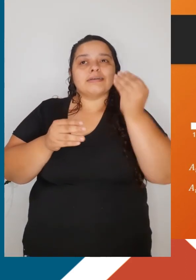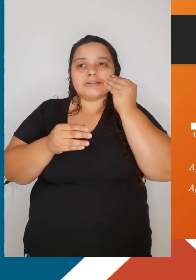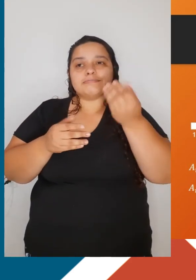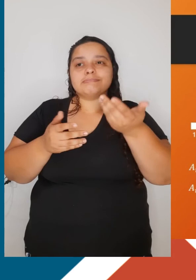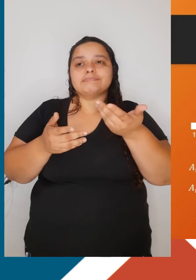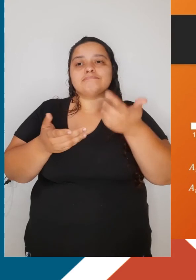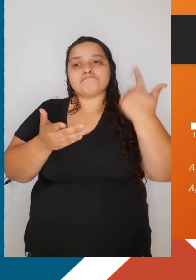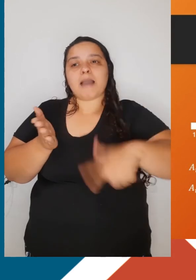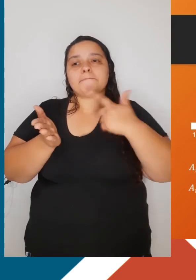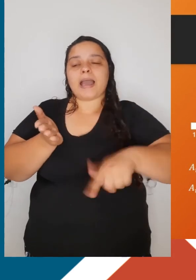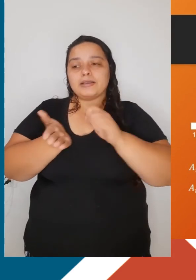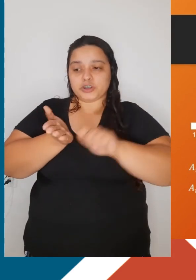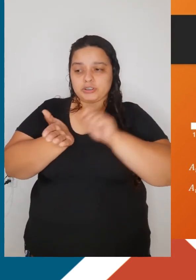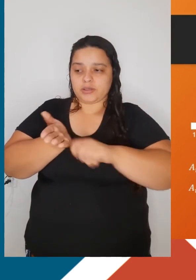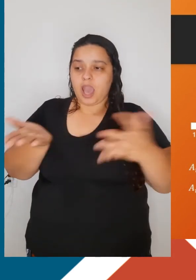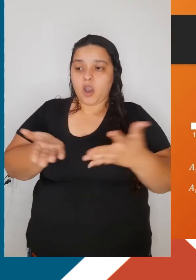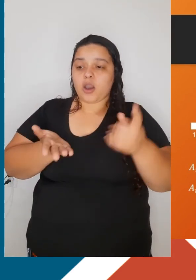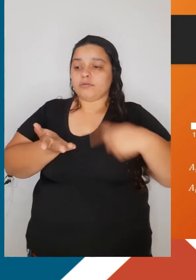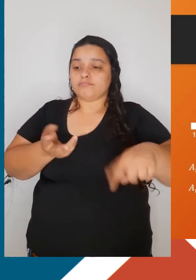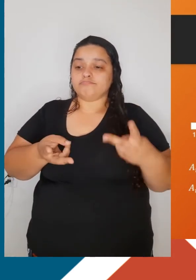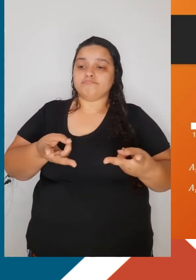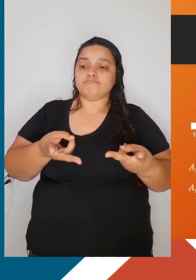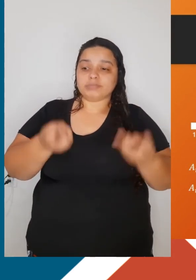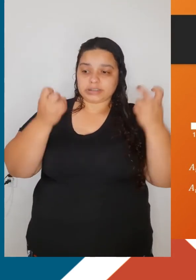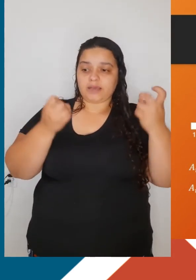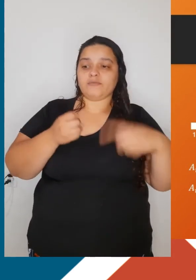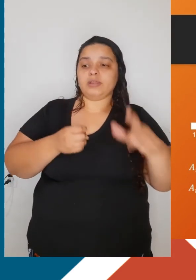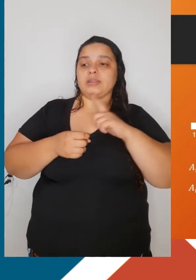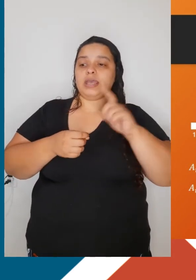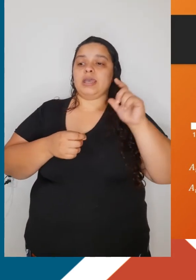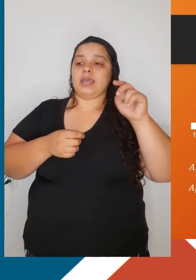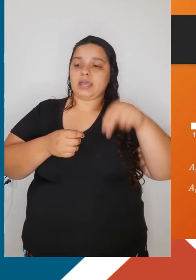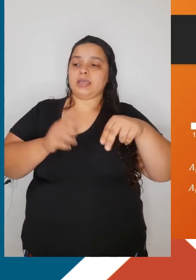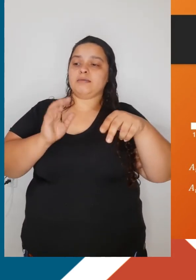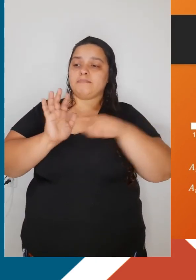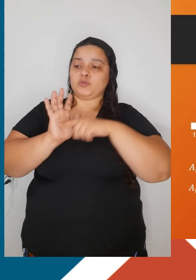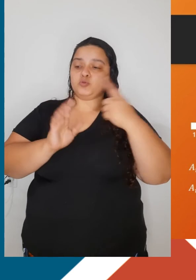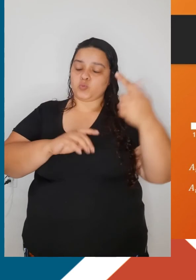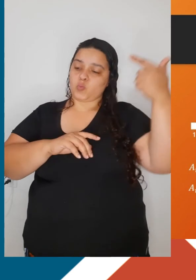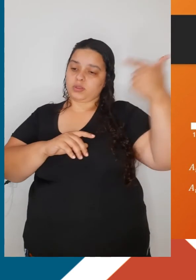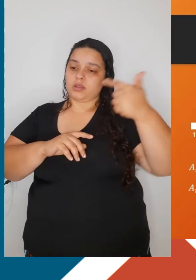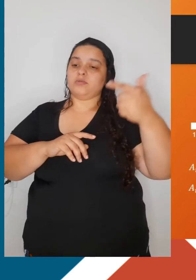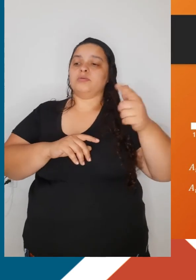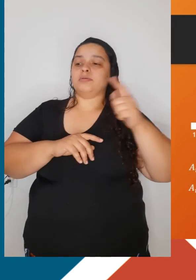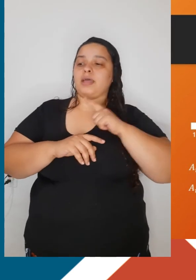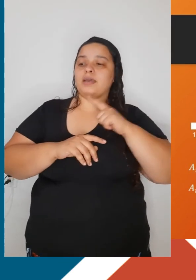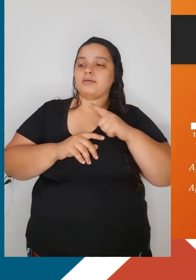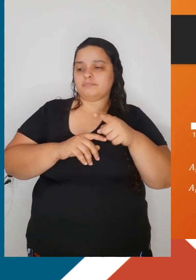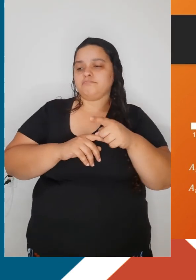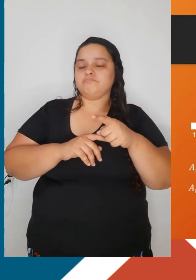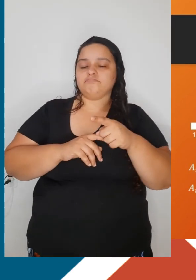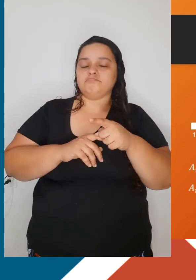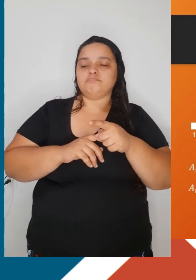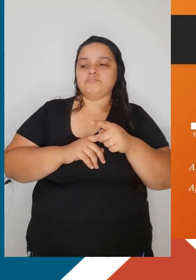nessa expressão. Observem que podemos trabalhar com n-1 ao quadrado, pois temos aqui um caso de produto